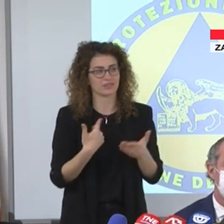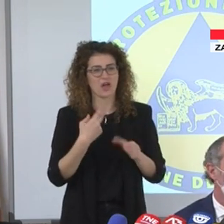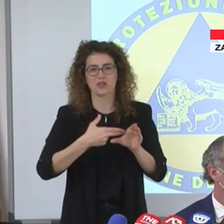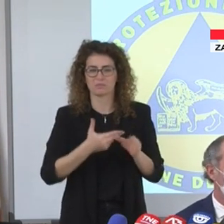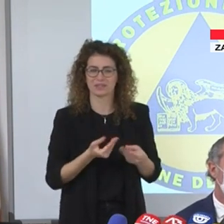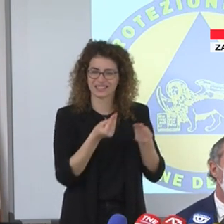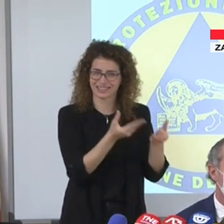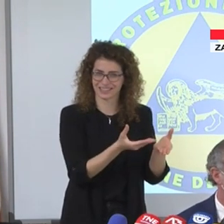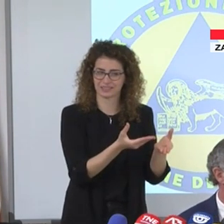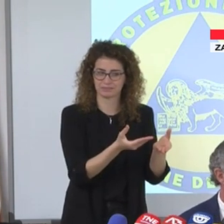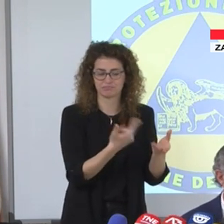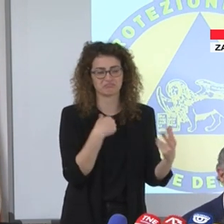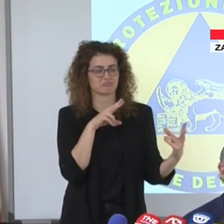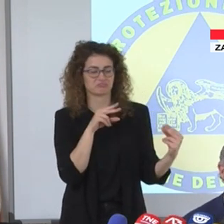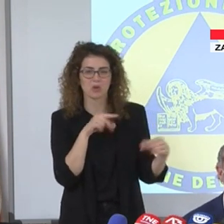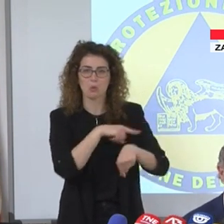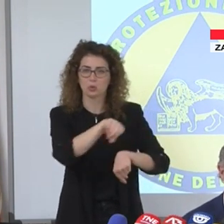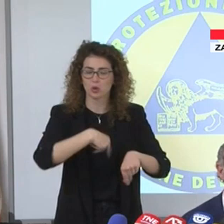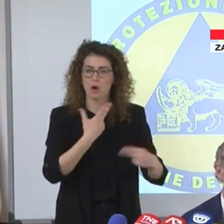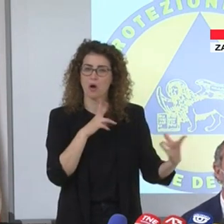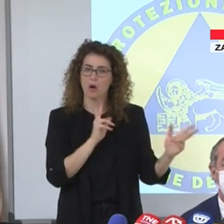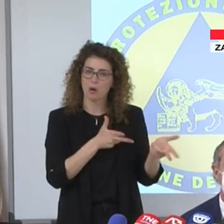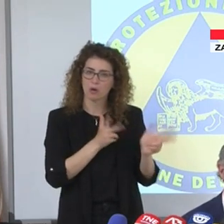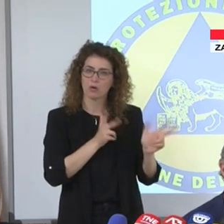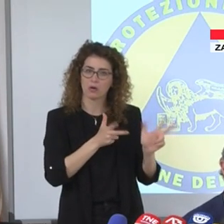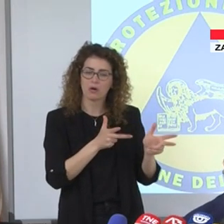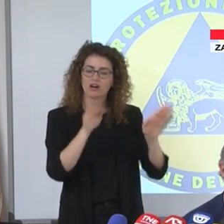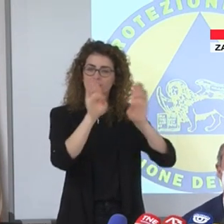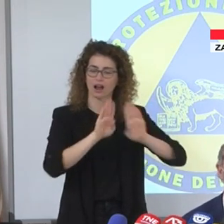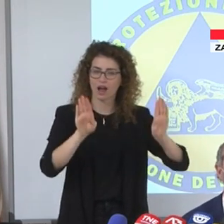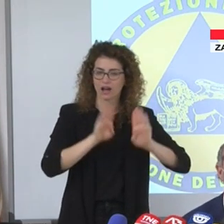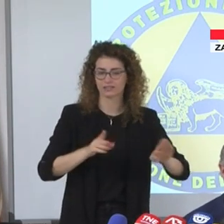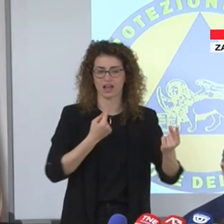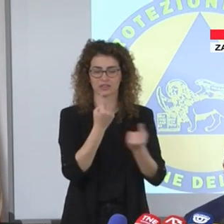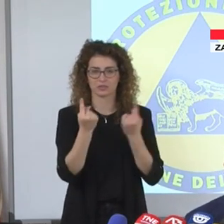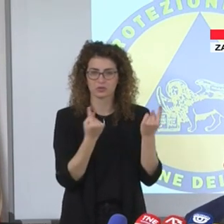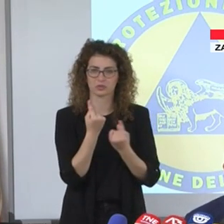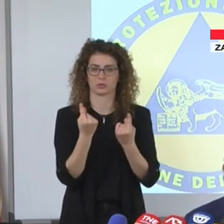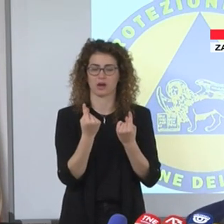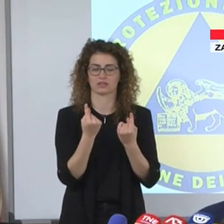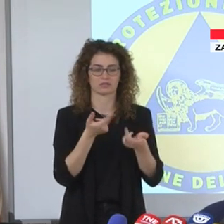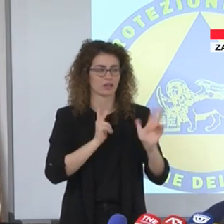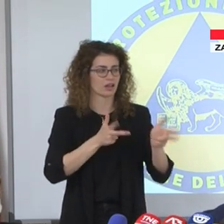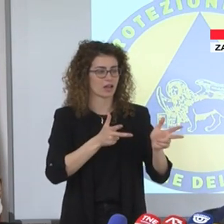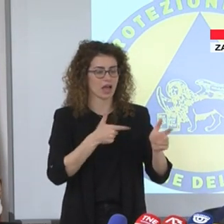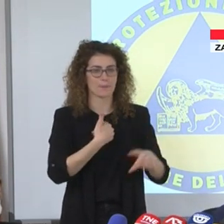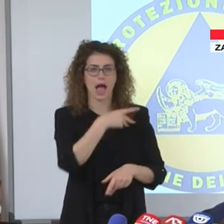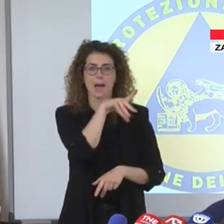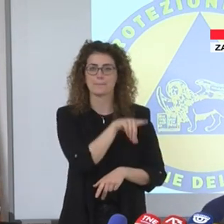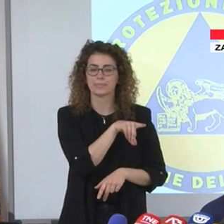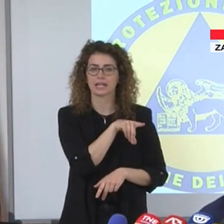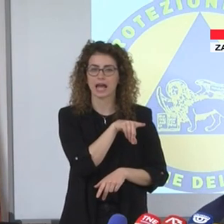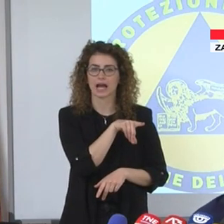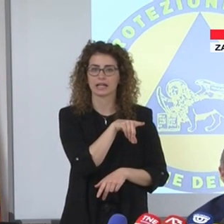uno spritz e abbiamo parlato piacevolmente un'ora di teatro, di robe, di dinamiche. Ma non è che Pennacchi